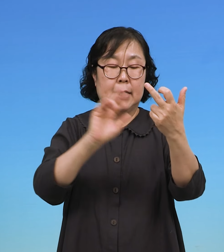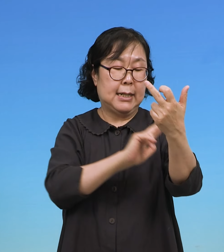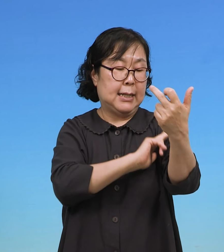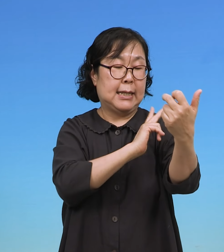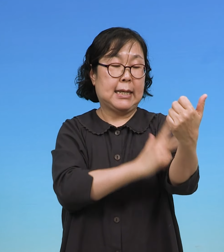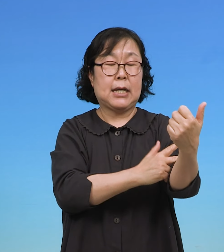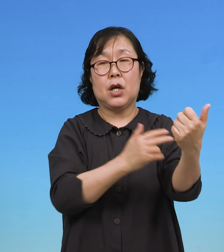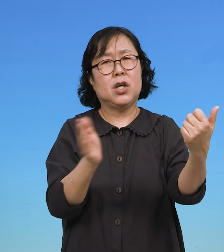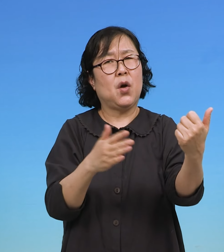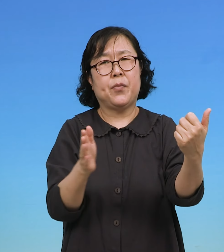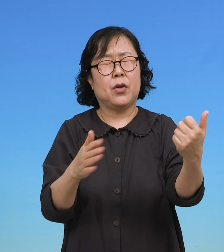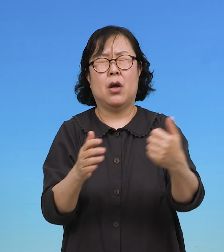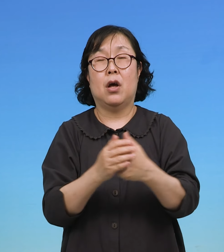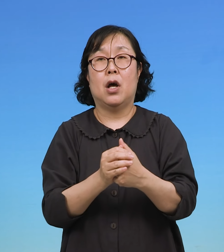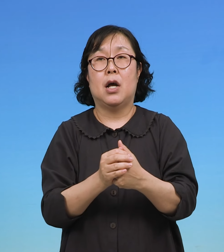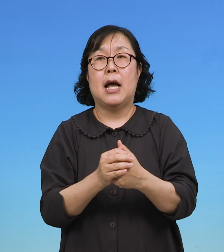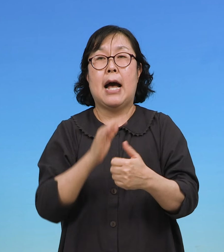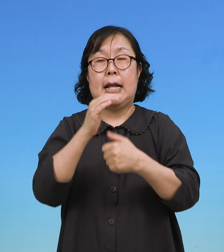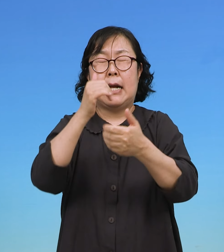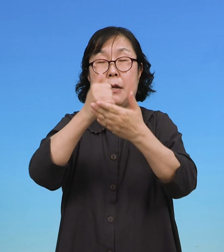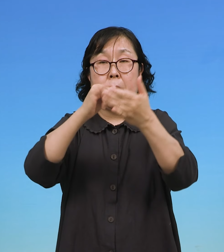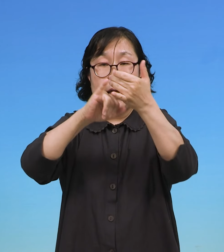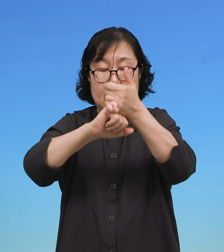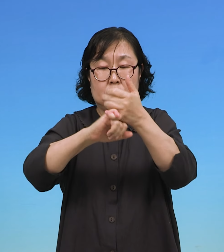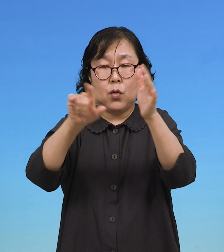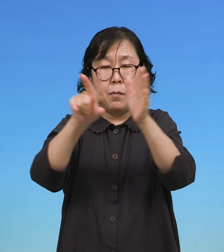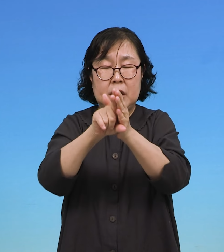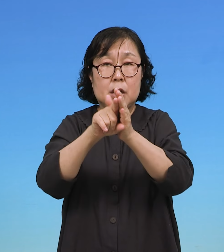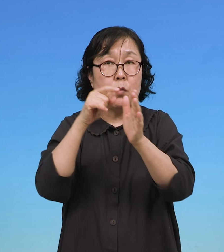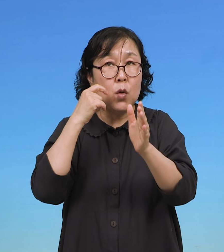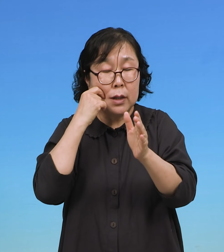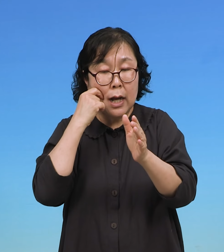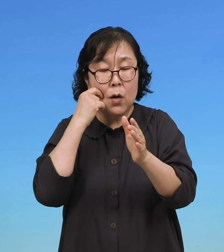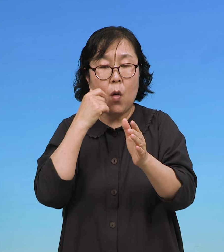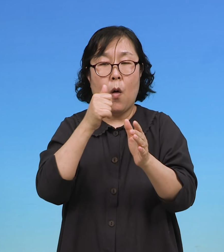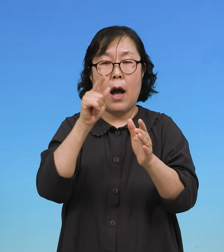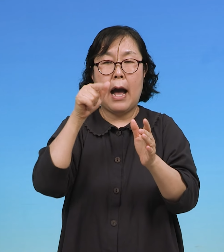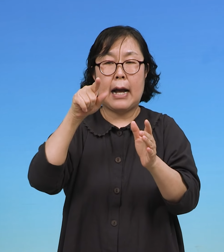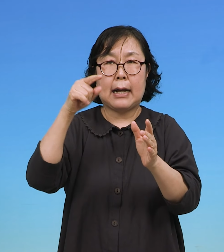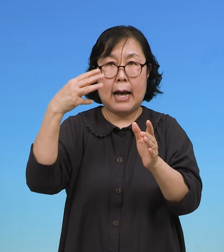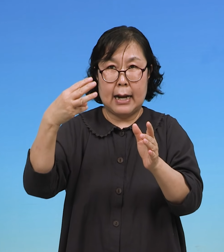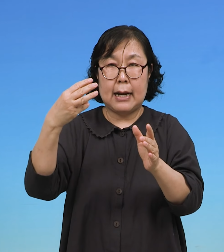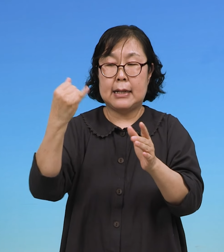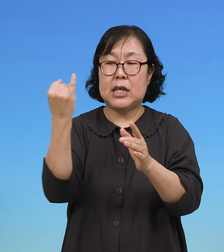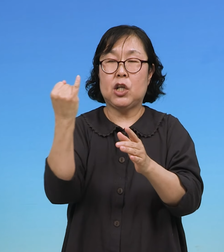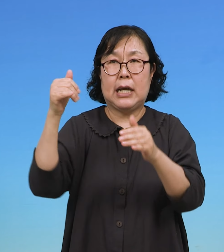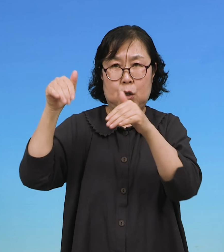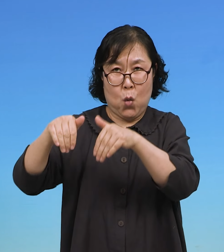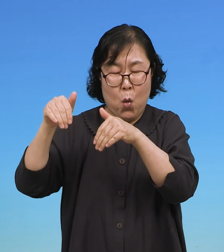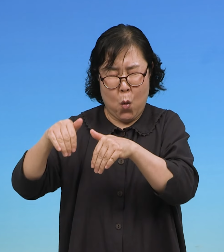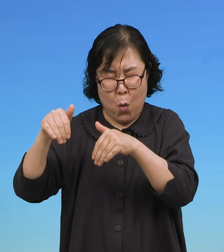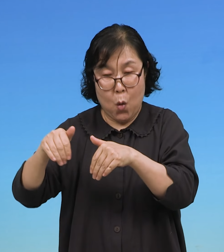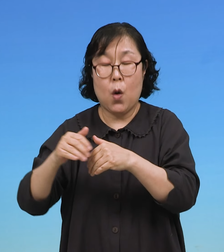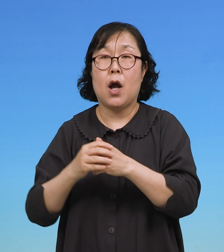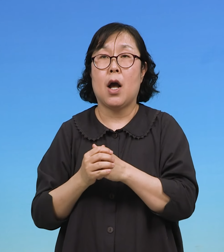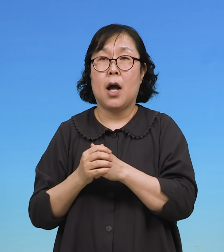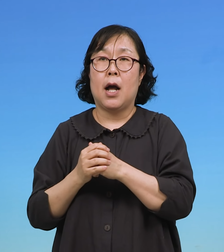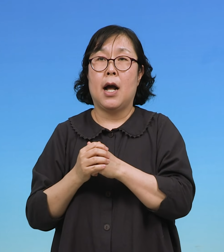상실의 상태입니다. 그는 하나님의 약속을 믿지 못하고 하갈이라는